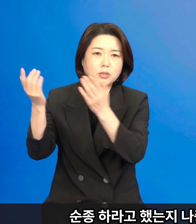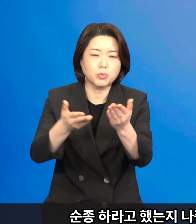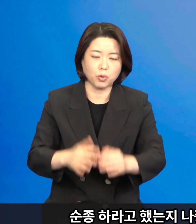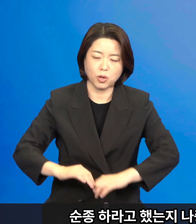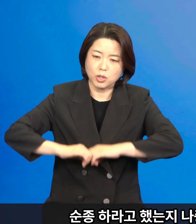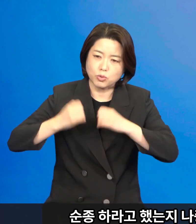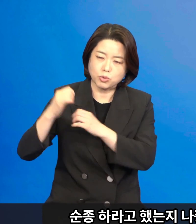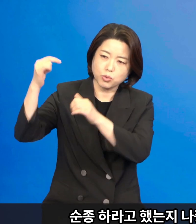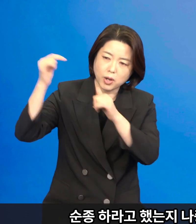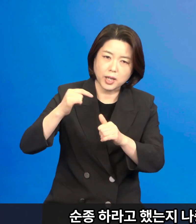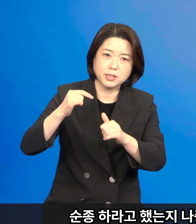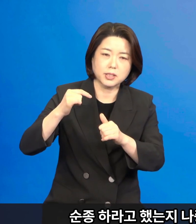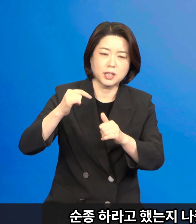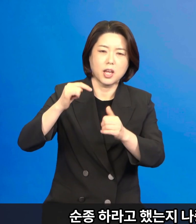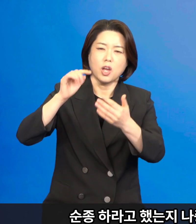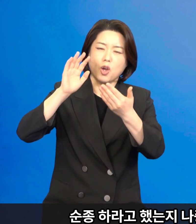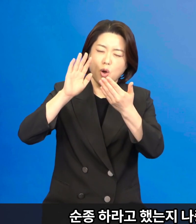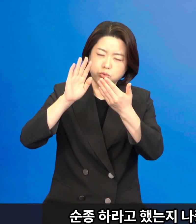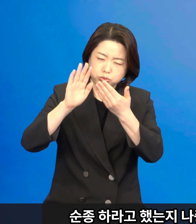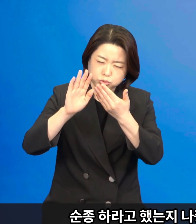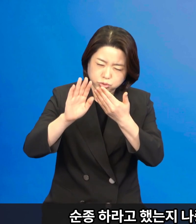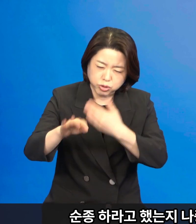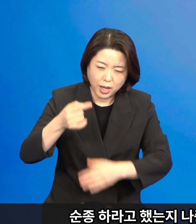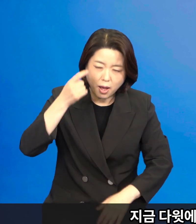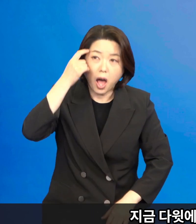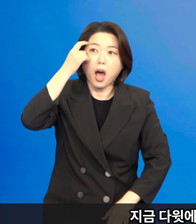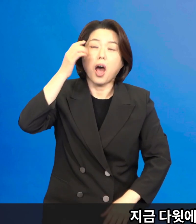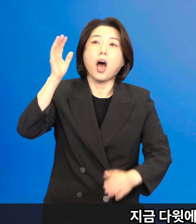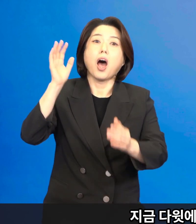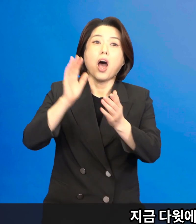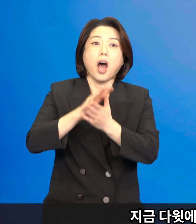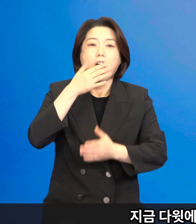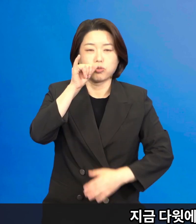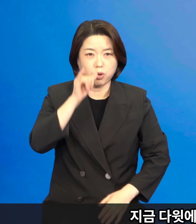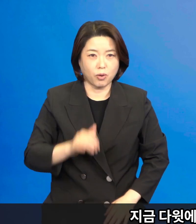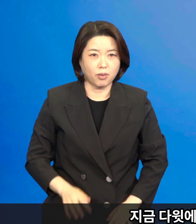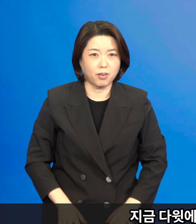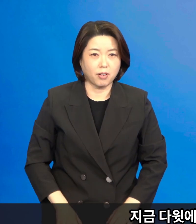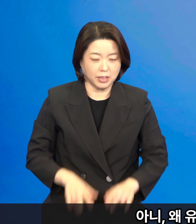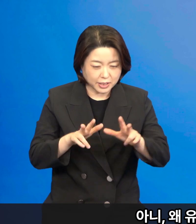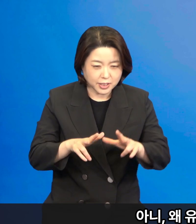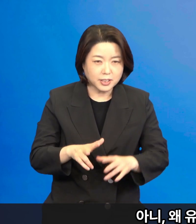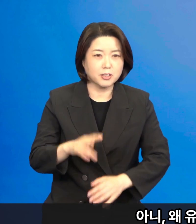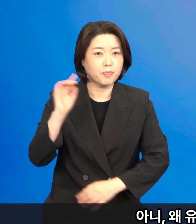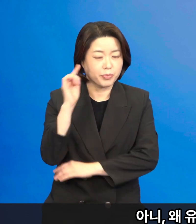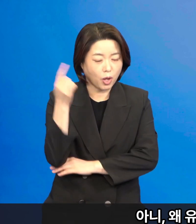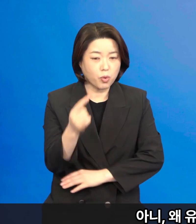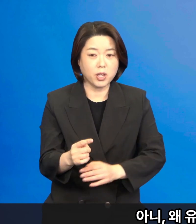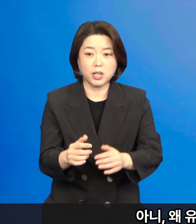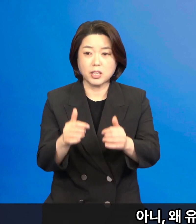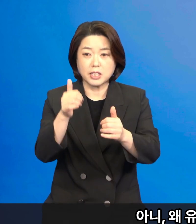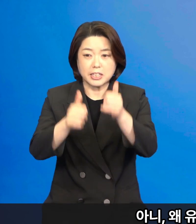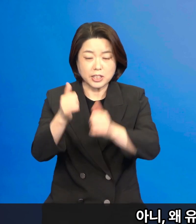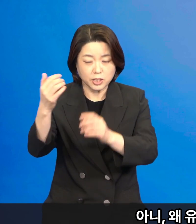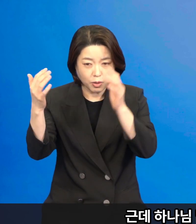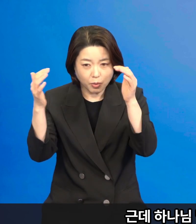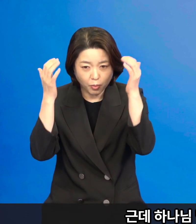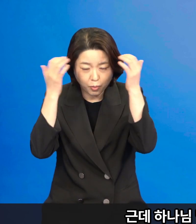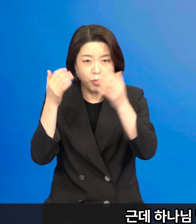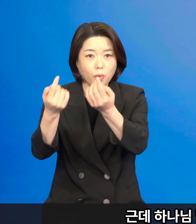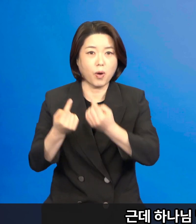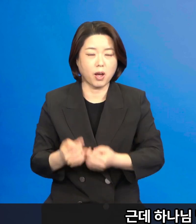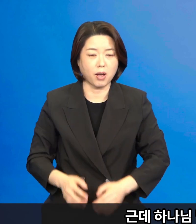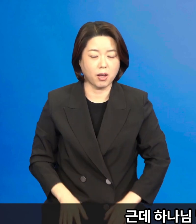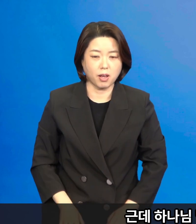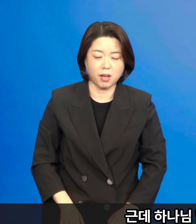순종하라고 했는지 나중에서야 깨달을 때가 많습니다. 지금 다윗에게 그 시험이 온 거예요. 아니, 왜 유다 땅으로 돌아가야지?